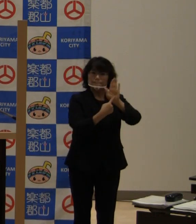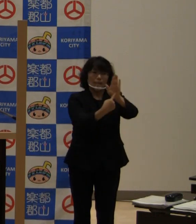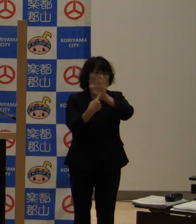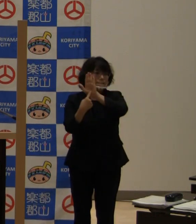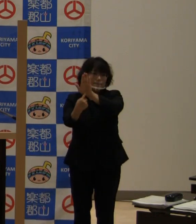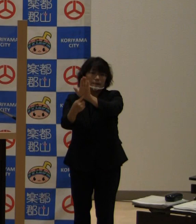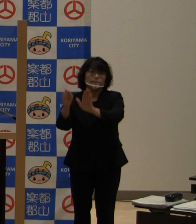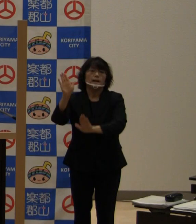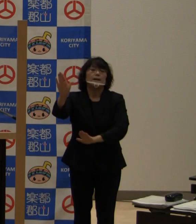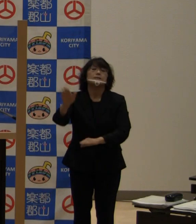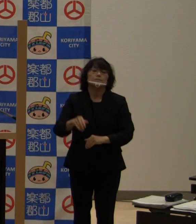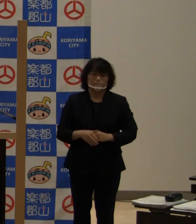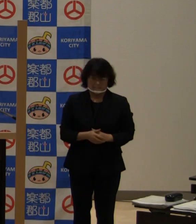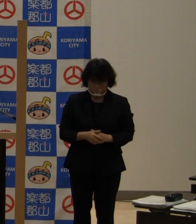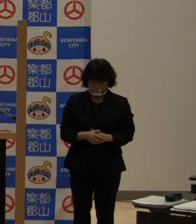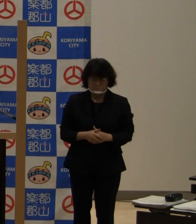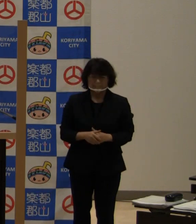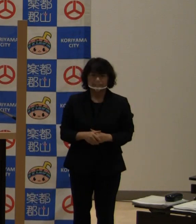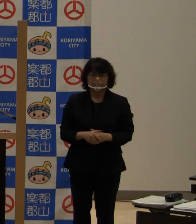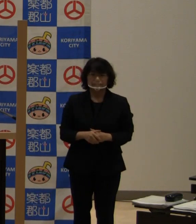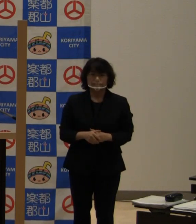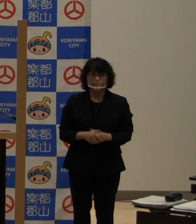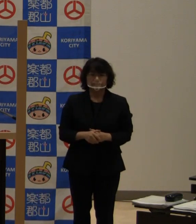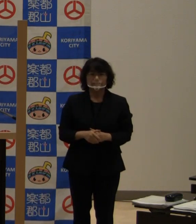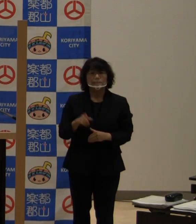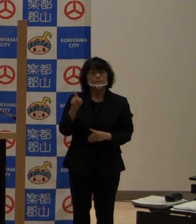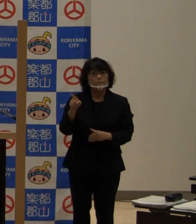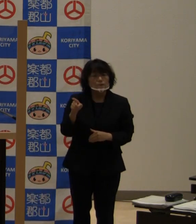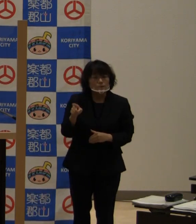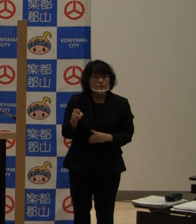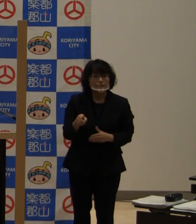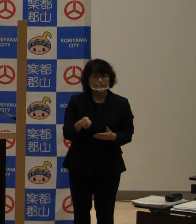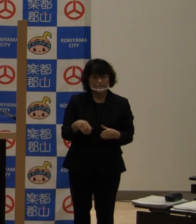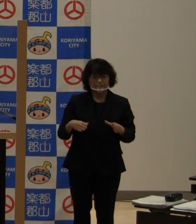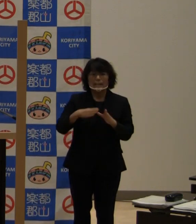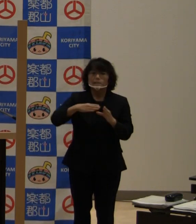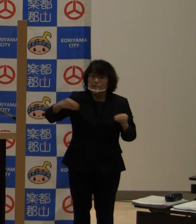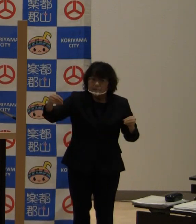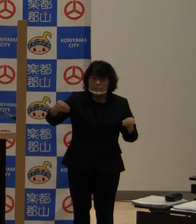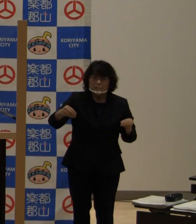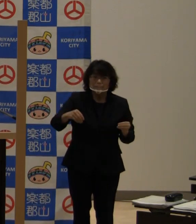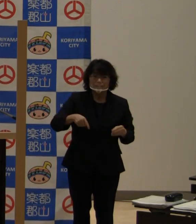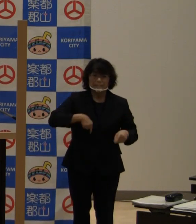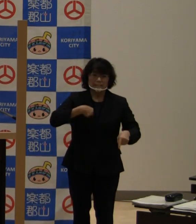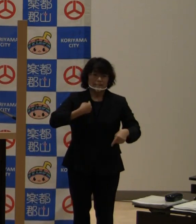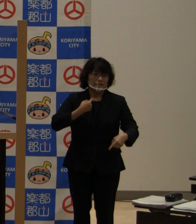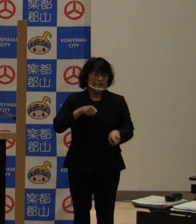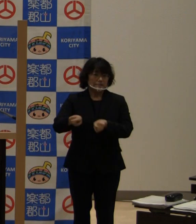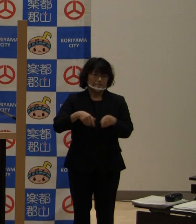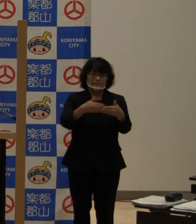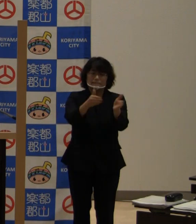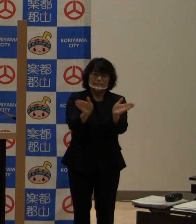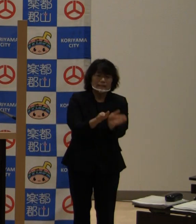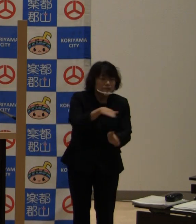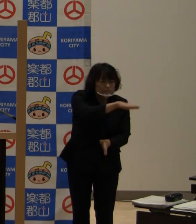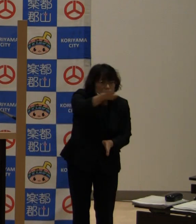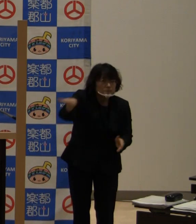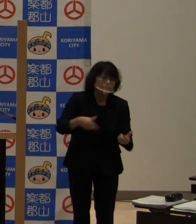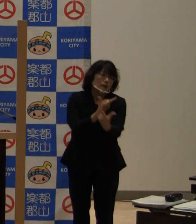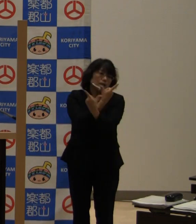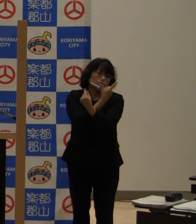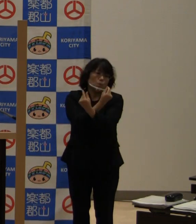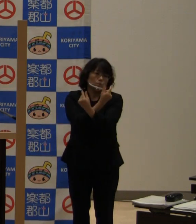掲げられておりますので、これは高齢者のみならず日本国自治体すべての共通の課題でございます